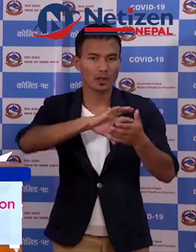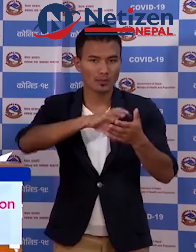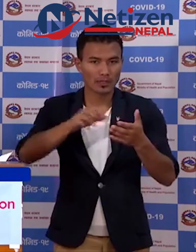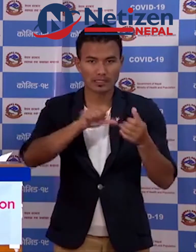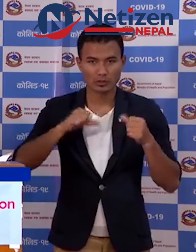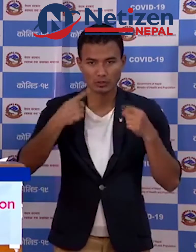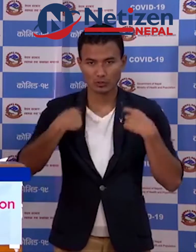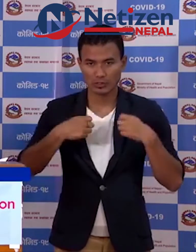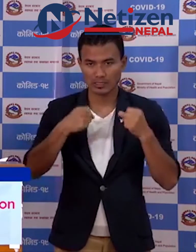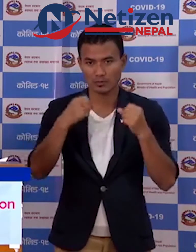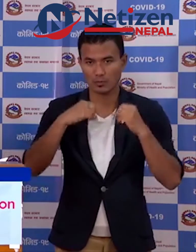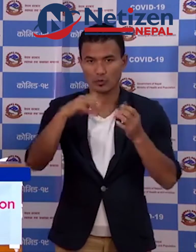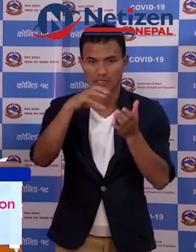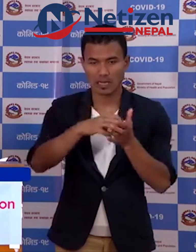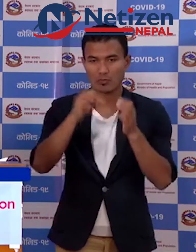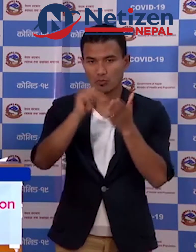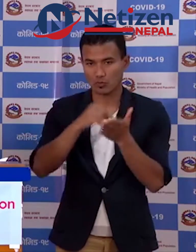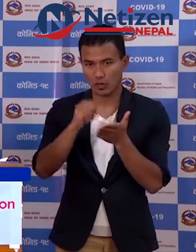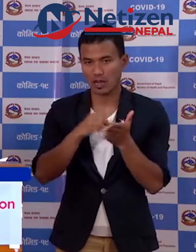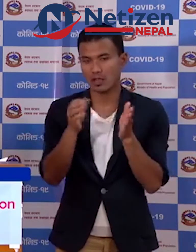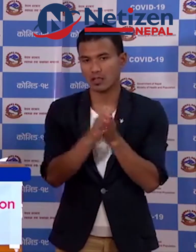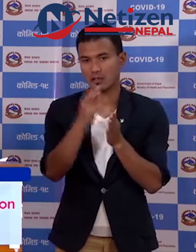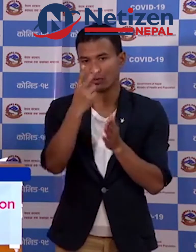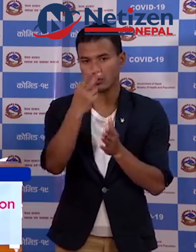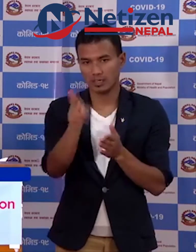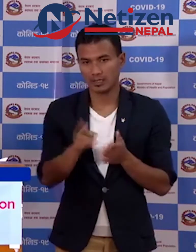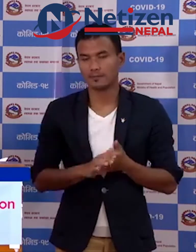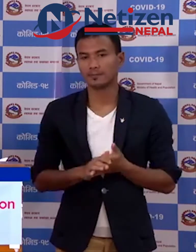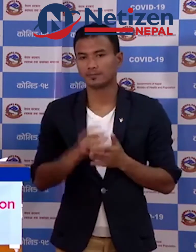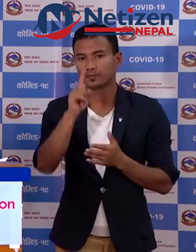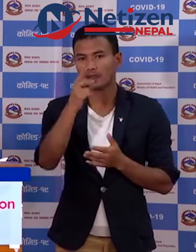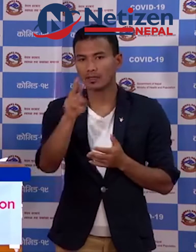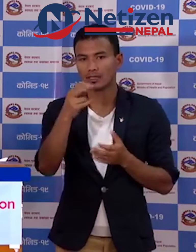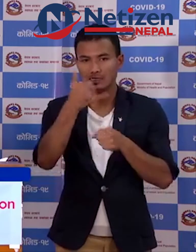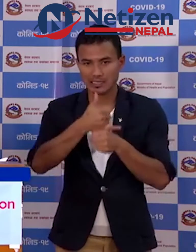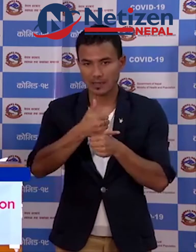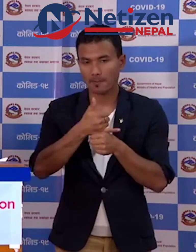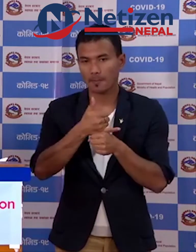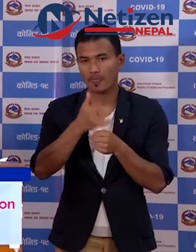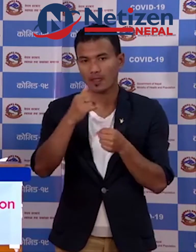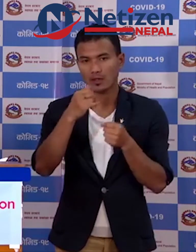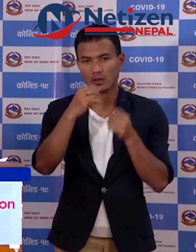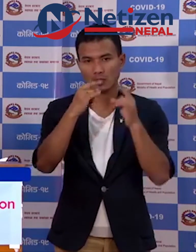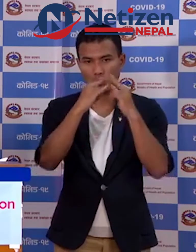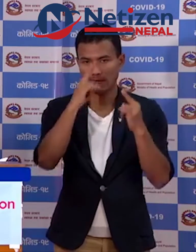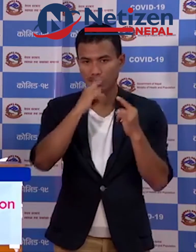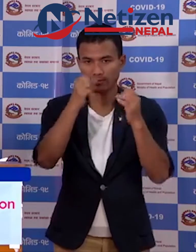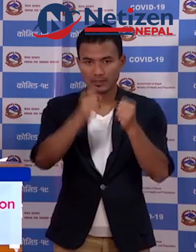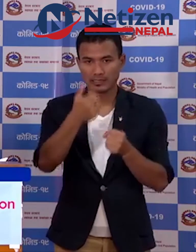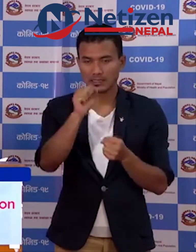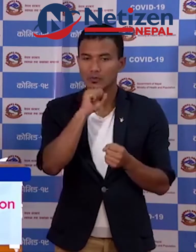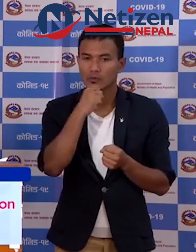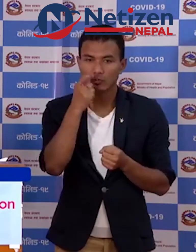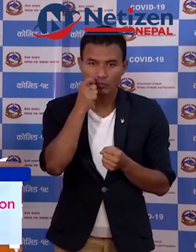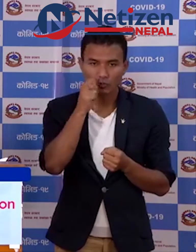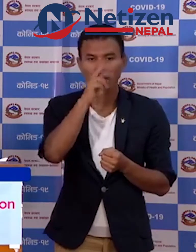प्रादेशिक जनस्वास्थ्य प्रयोगशाला पोखरा जम्मा 2 जना हुनुहुन्छ, एकजना स्याङ्जा क्वारेन्टिनको 60 वर्षको